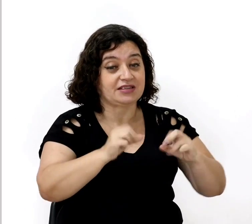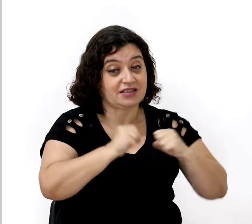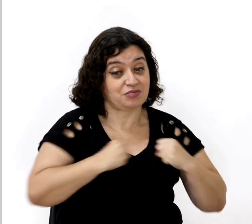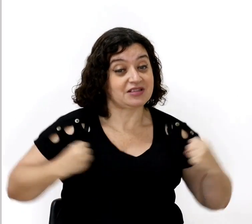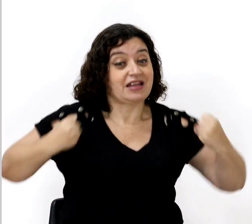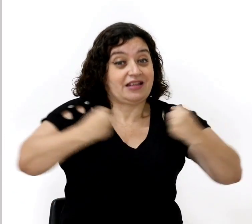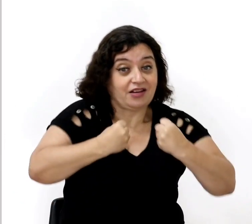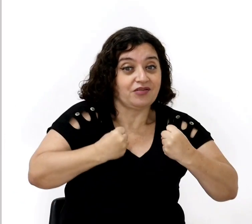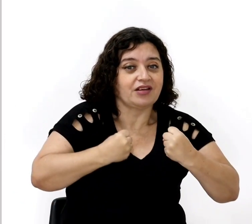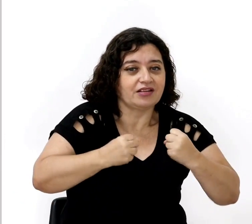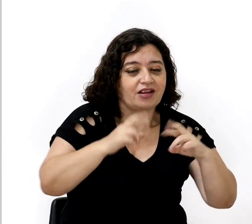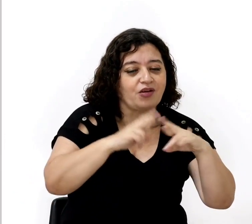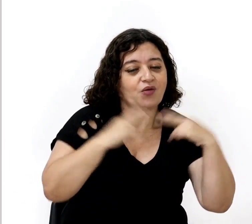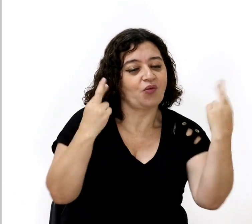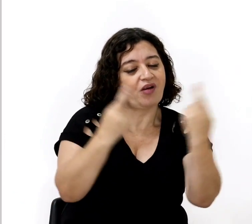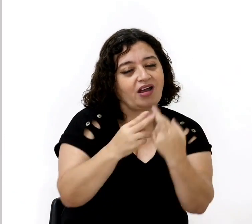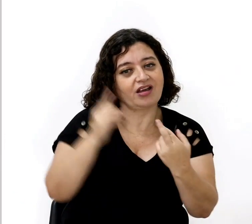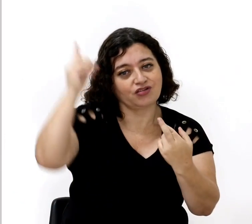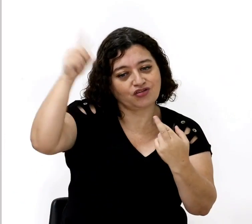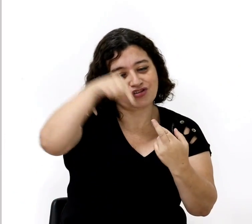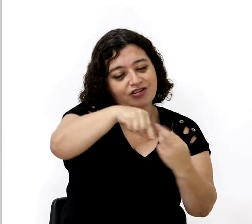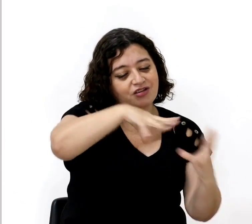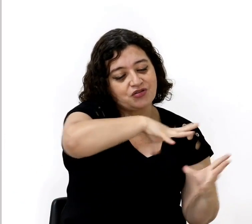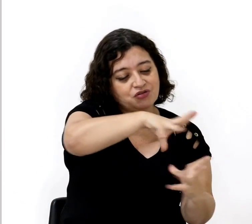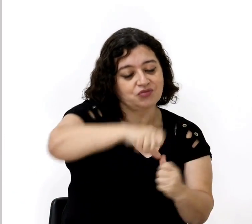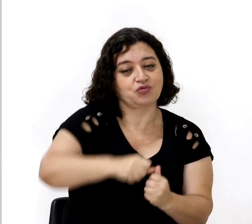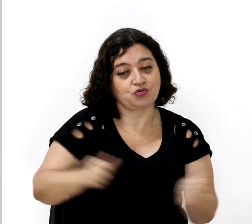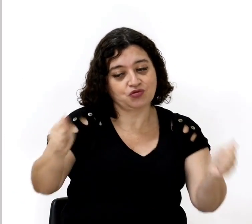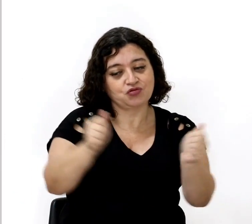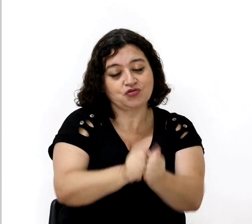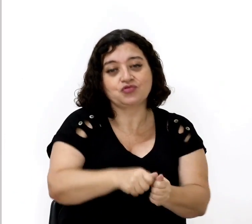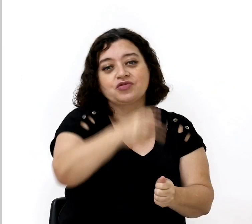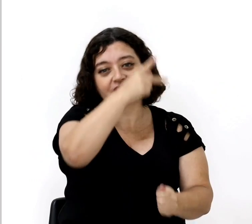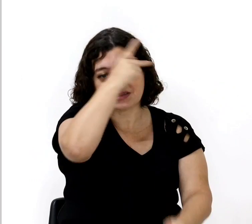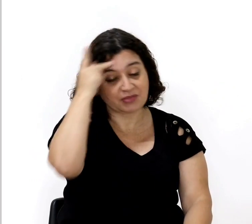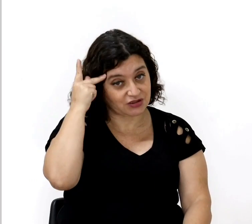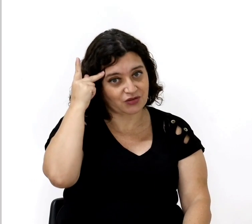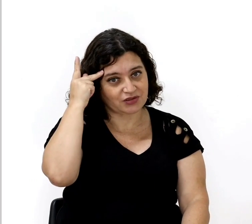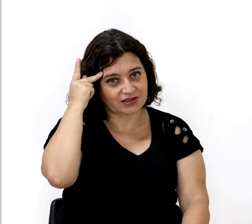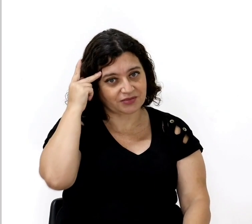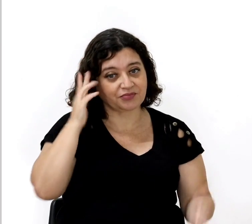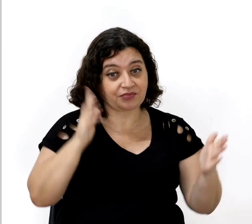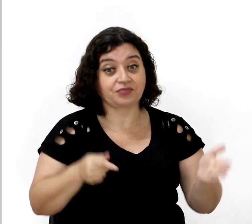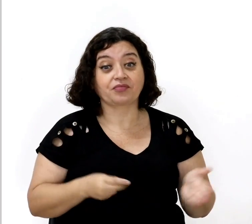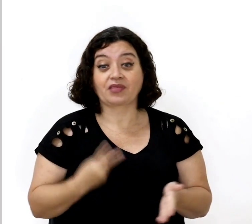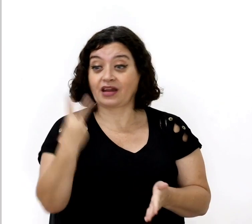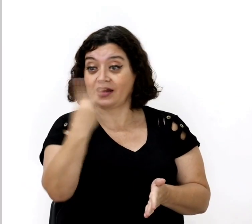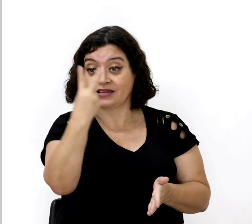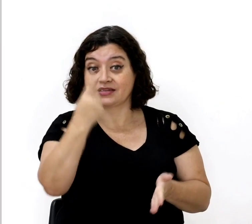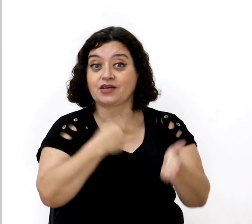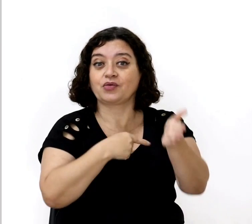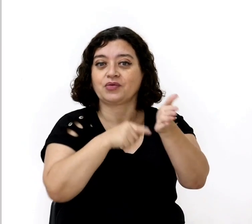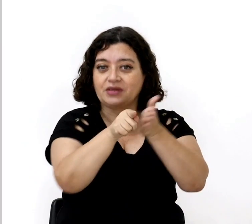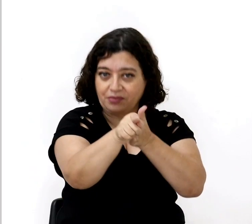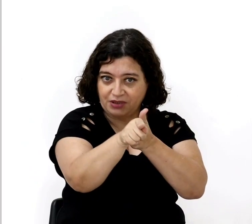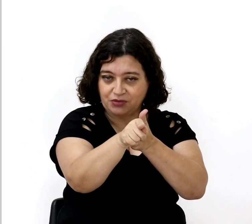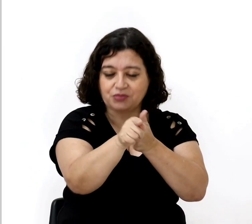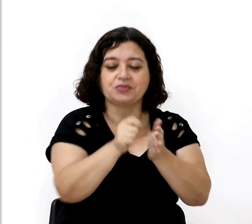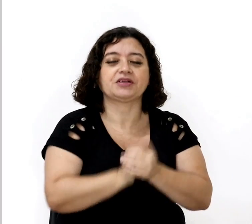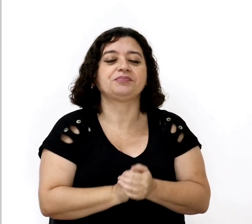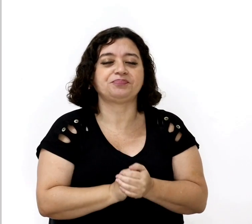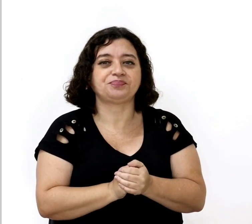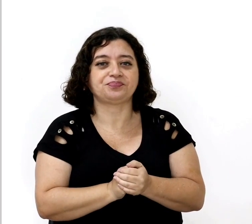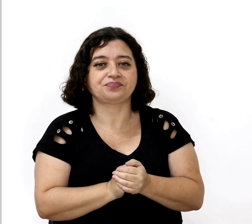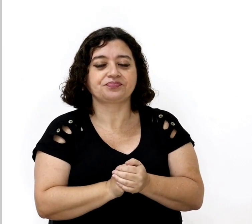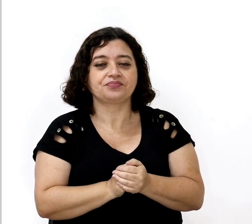Deus no meio das pessoas, no mundo. E aí, pastor Alan, assim, caminhando para essa segunda pergunta da nossa lição,